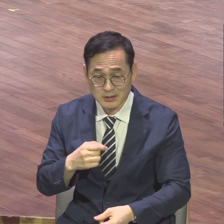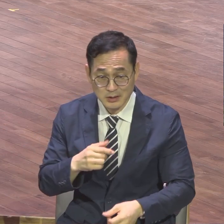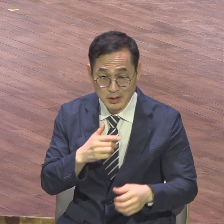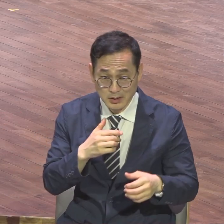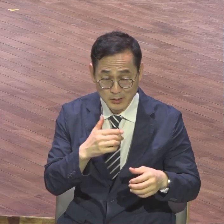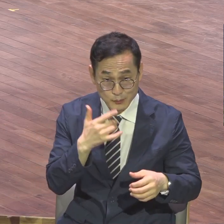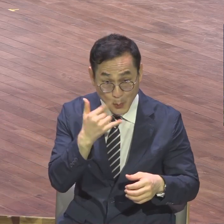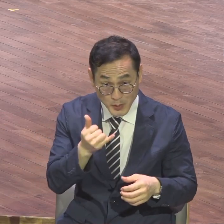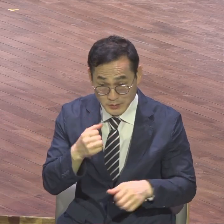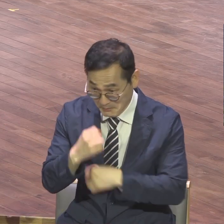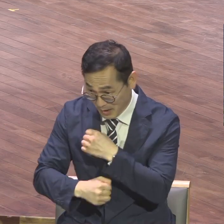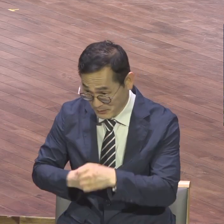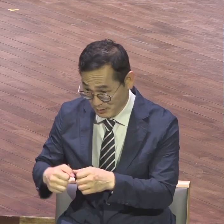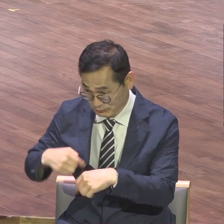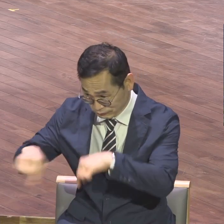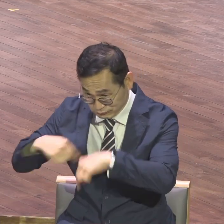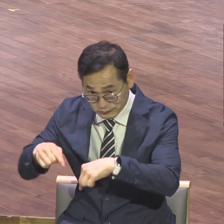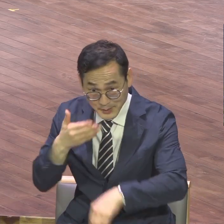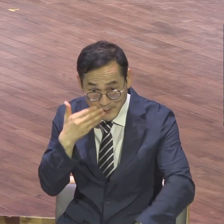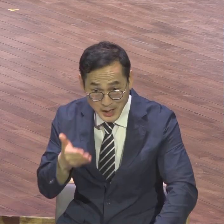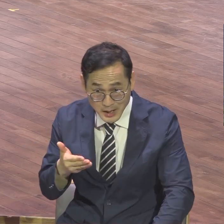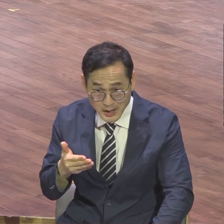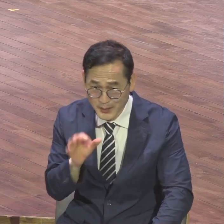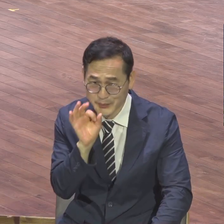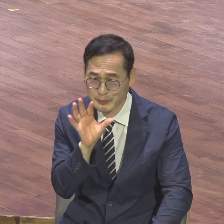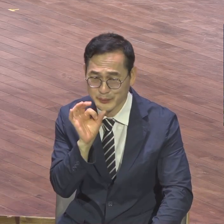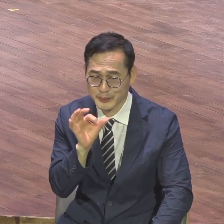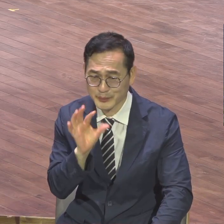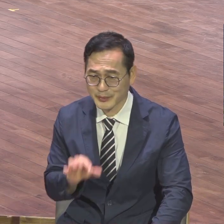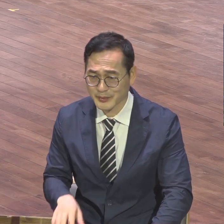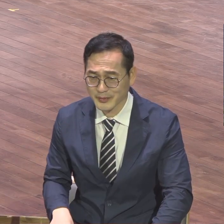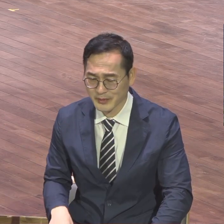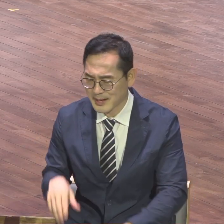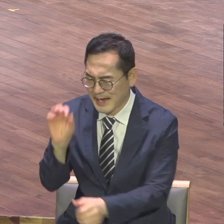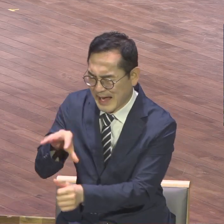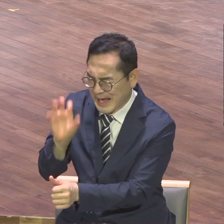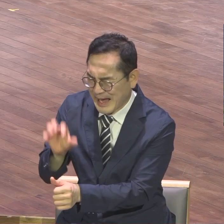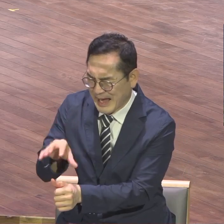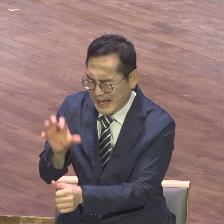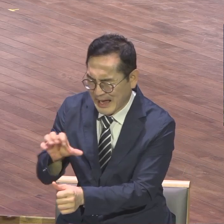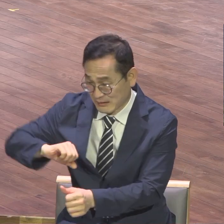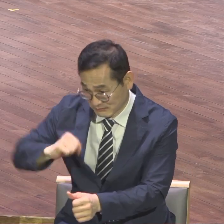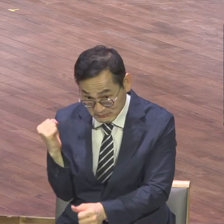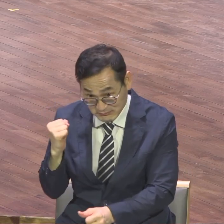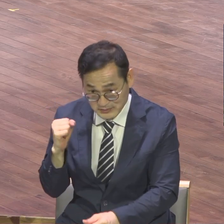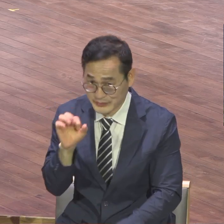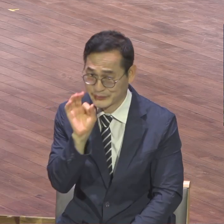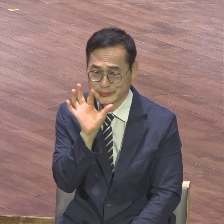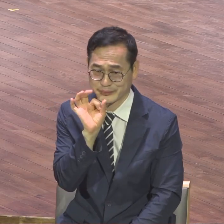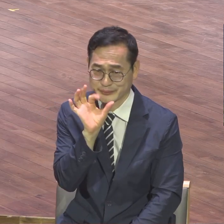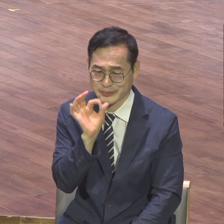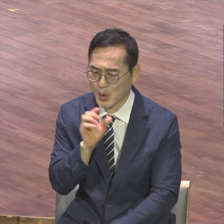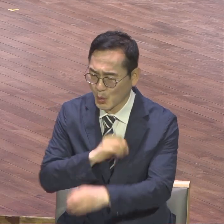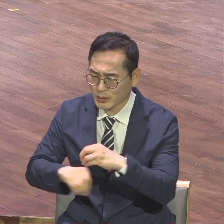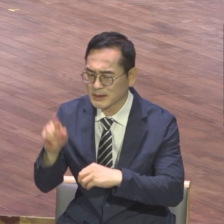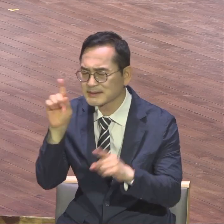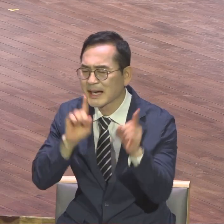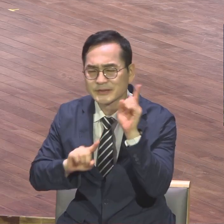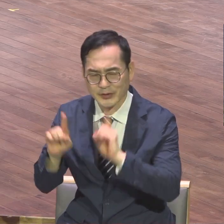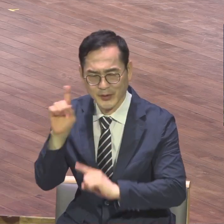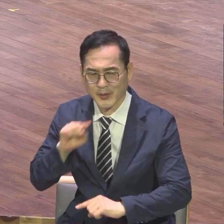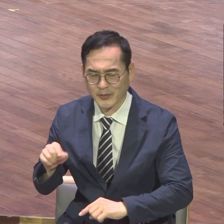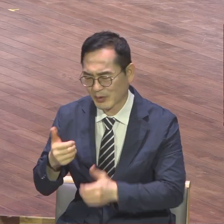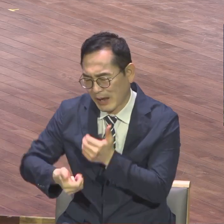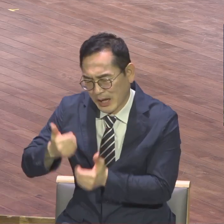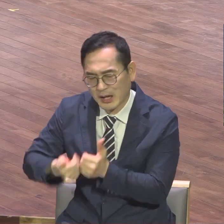그거는 여러분이 하나님께 맡겨야 돼요. 여러분이 잔소리하고 무슨 한다고 되는 게 아니에요. 그 더 상처가 되고 더